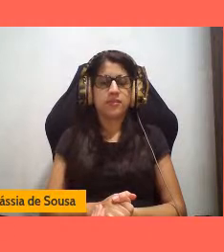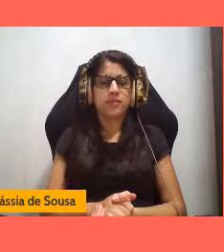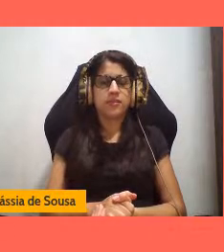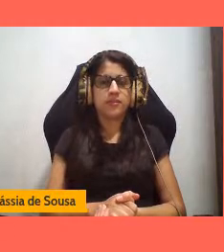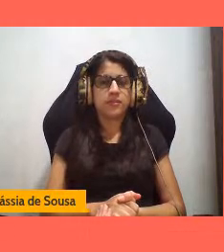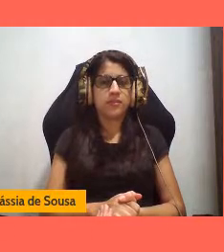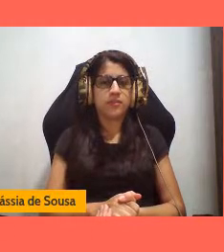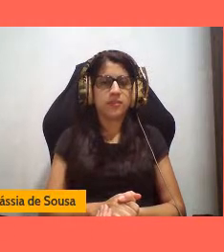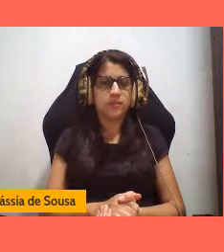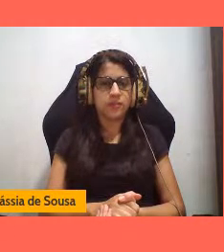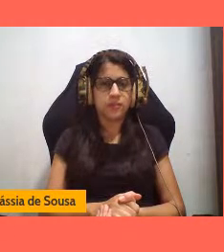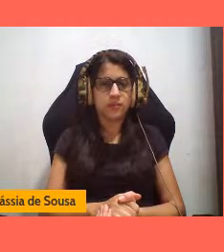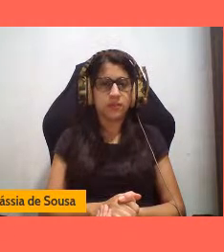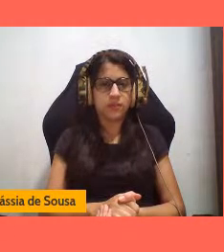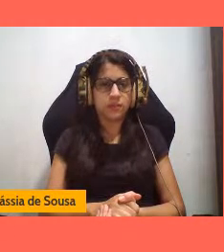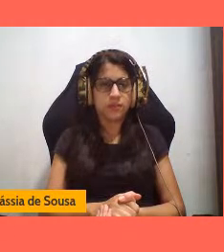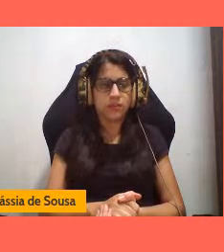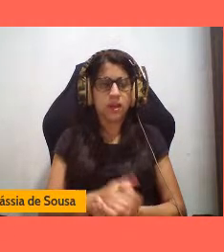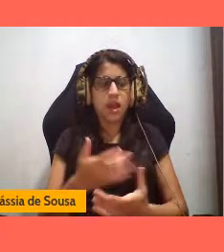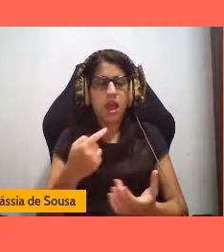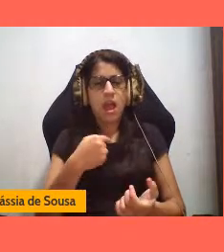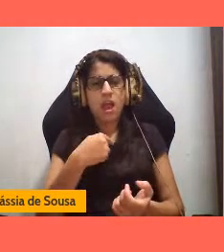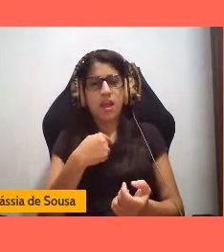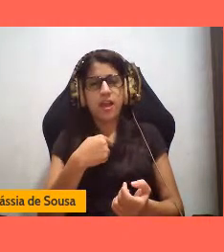Então, eu posso falar um pouquinho?